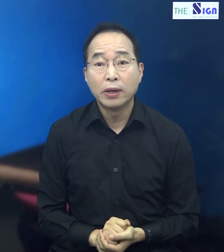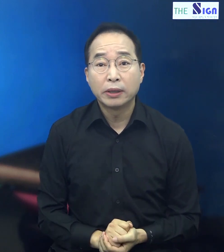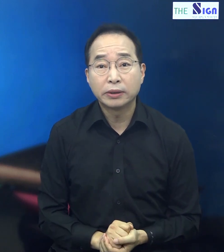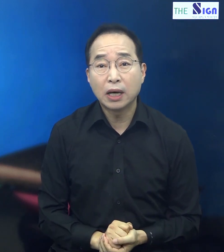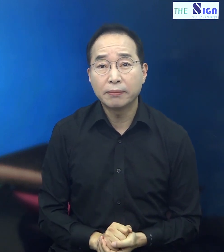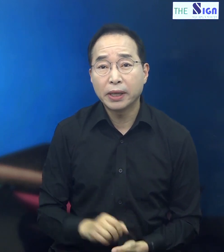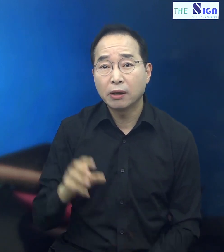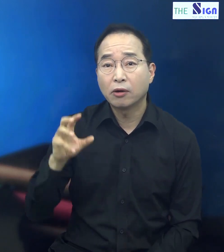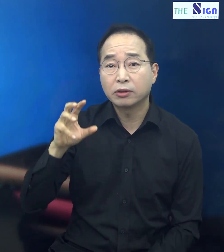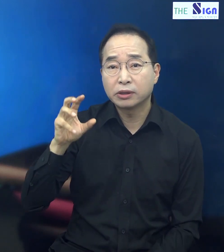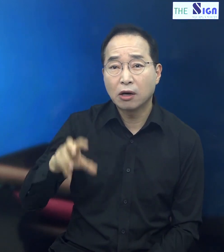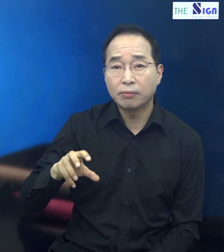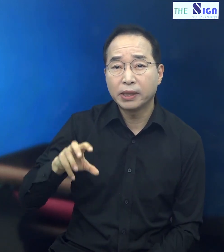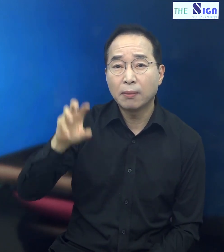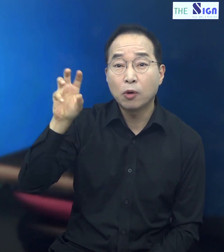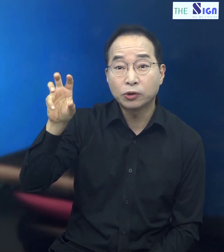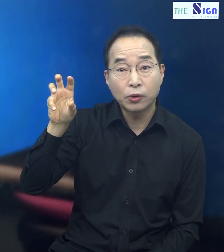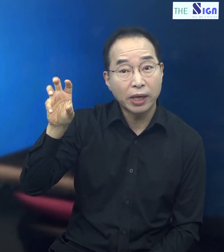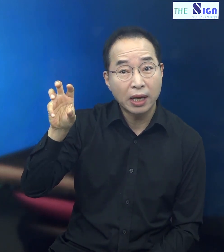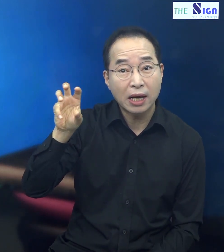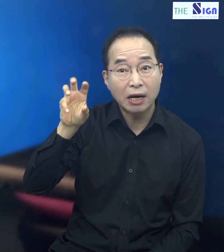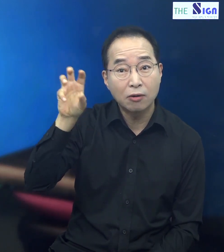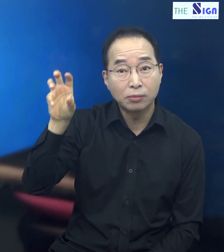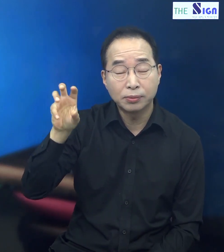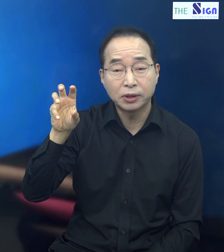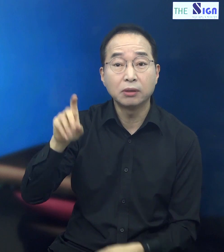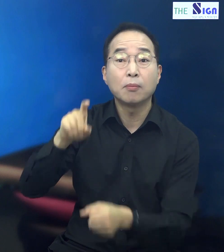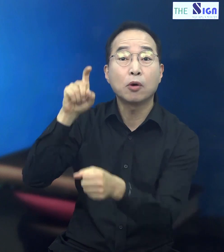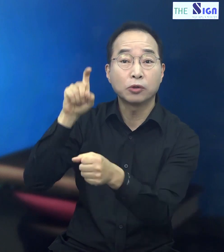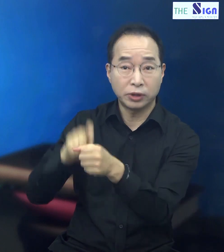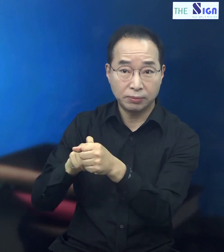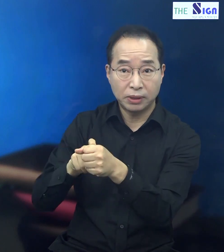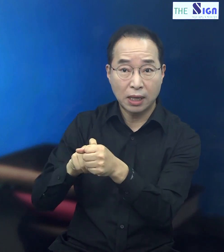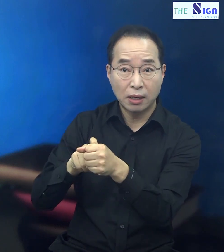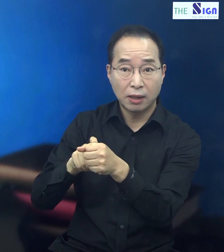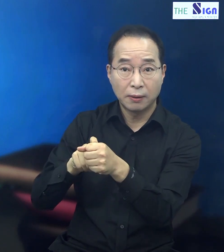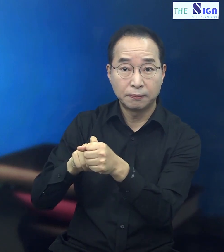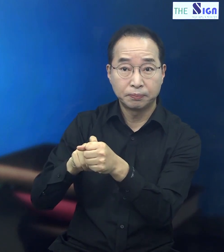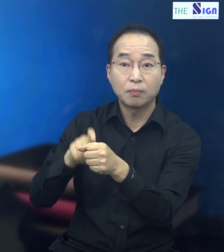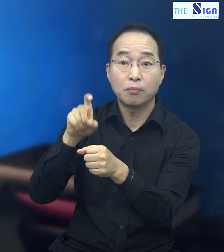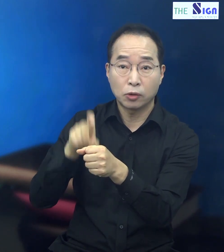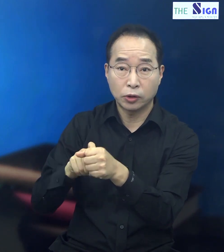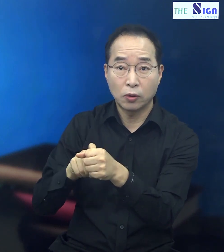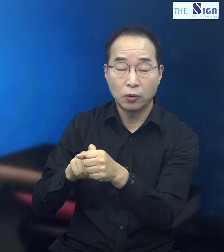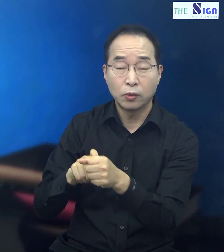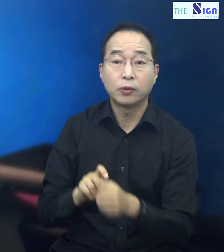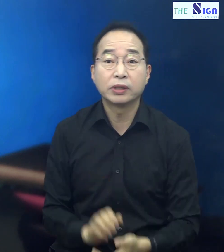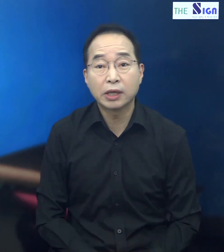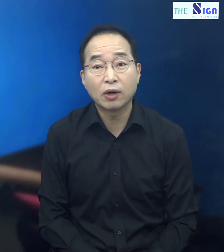그 다음에 어떤 사업이나 목적에 가까운 부분은 목적을 씁니다. 목적. 이렇게 사용합니다.